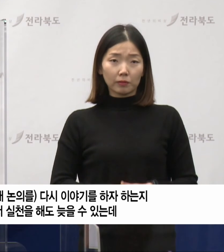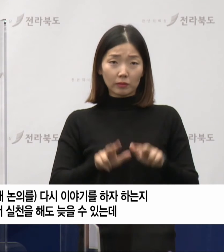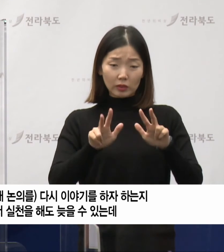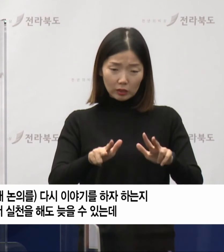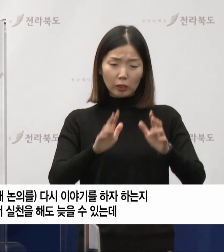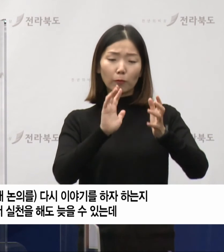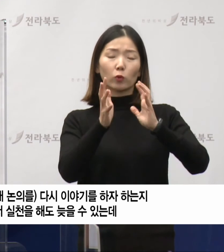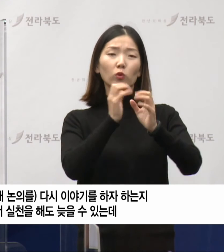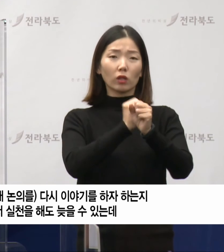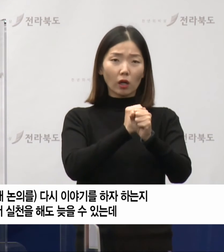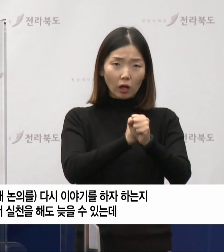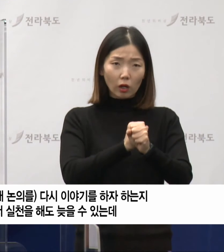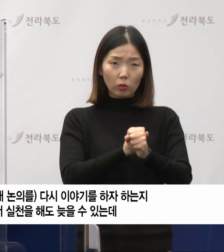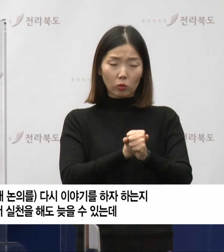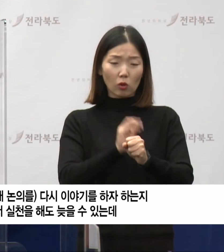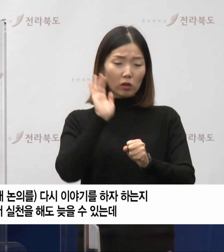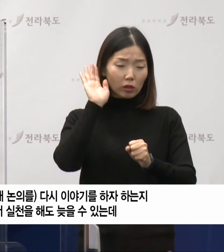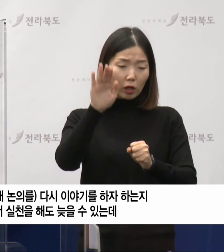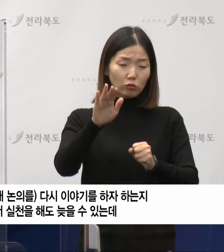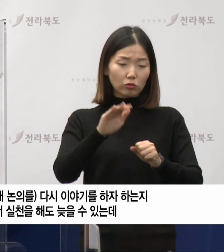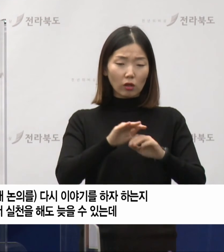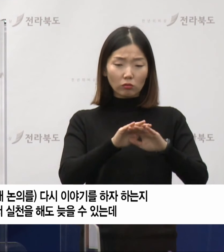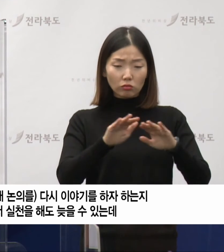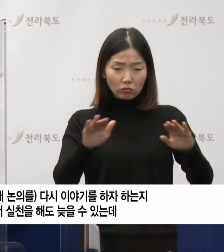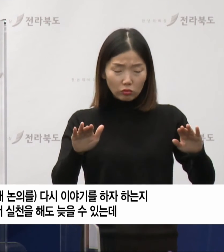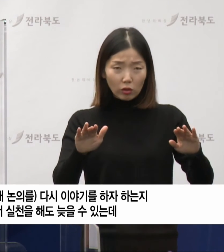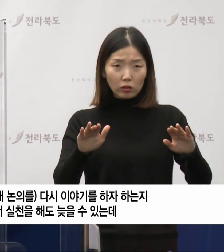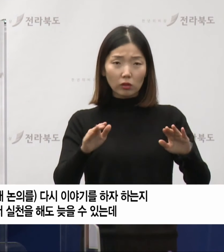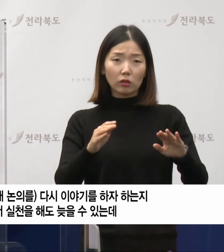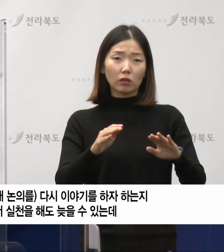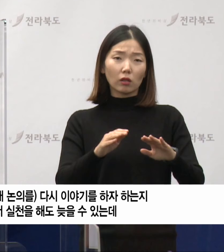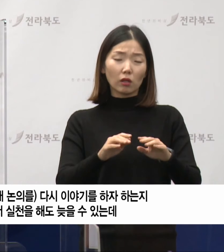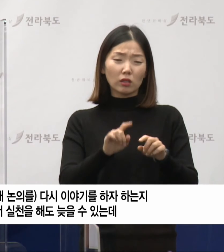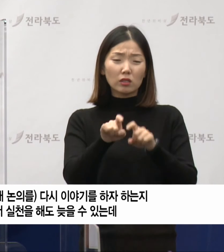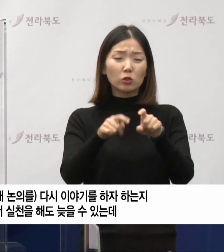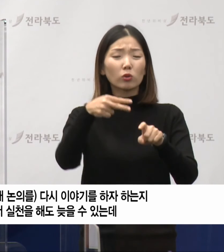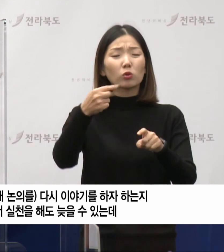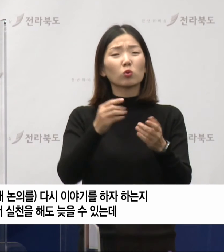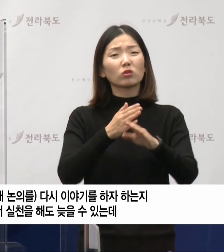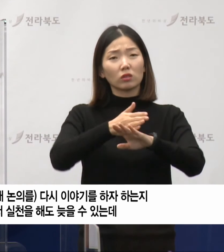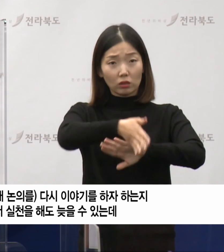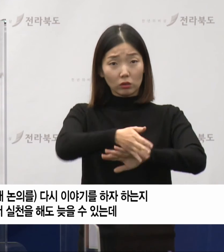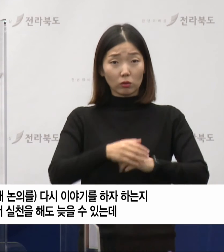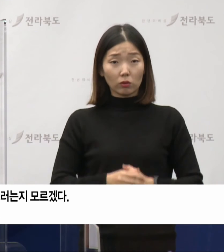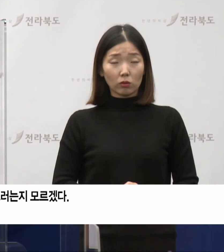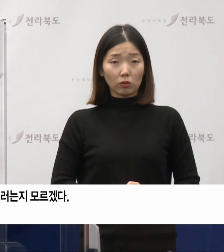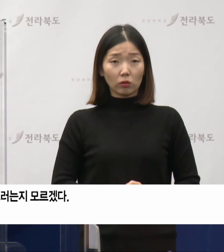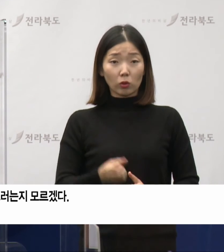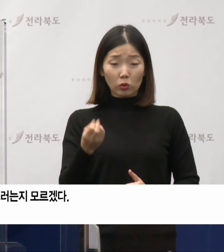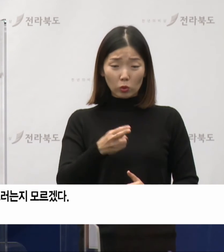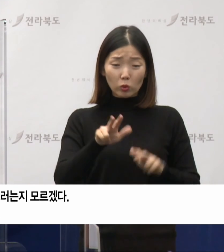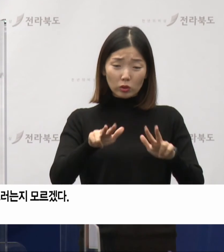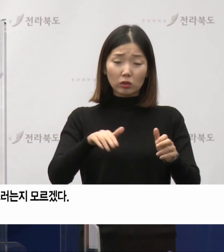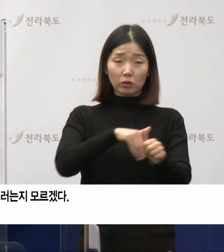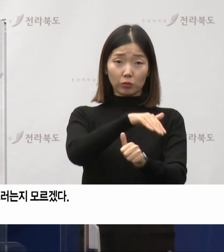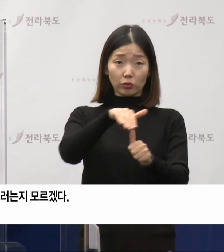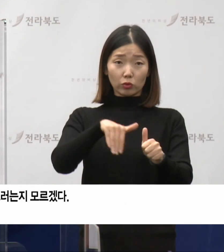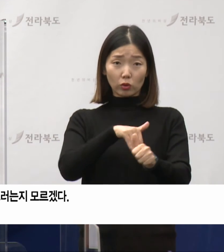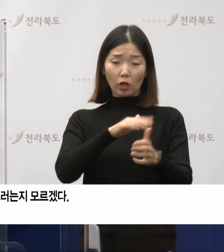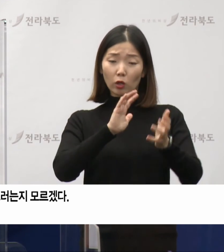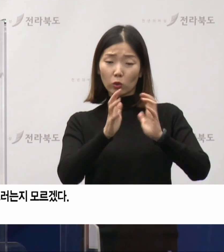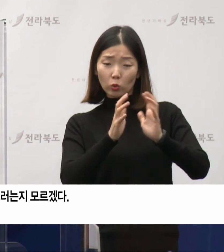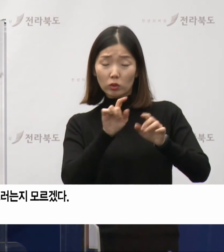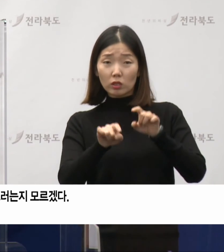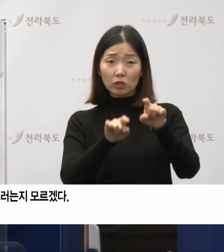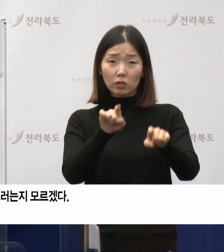지금 논의를 하고 안정 상황에서 실천을 해도 늦을 수 있는데 또 지금 상황에서